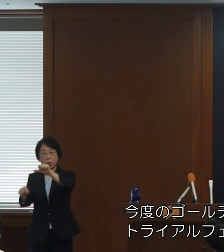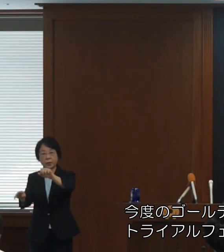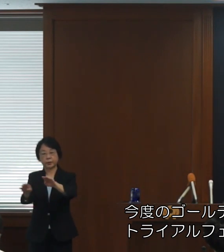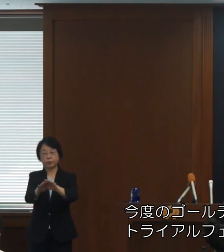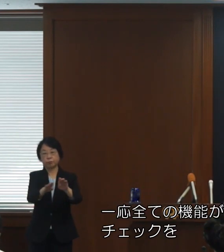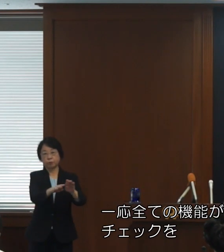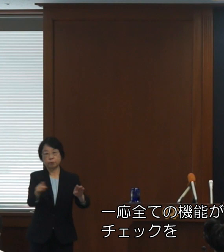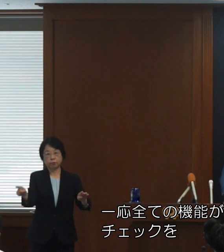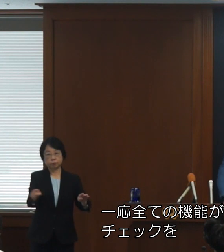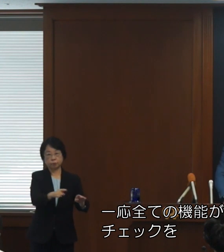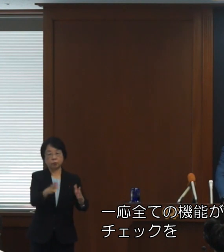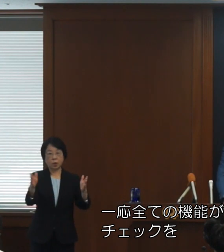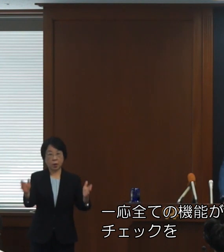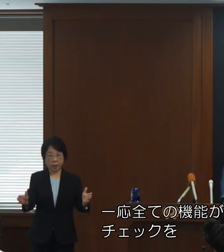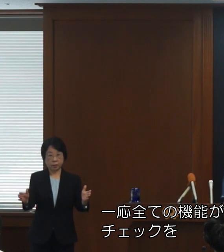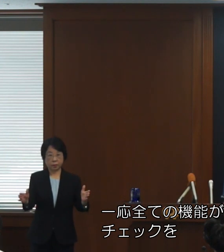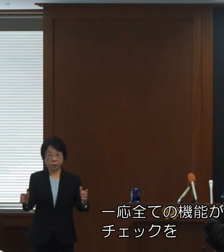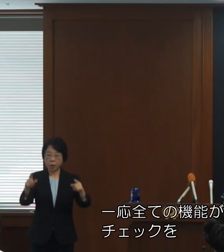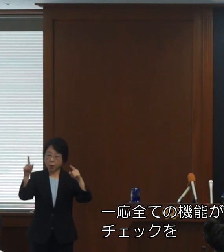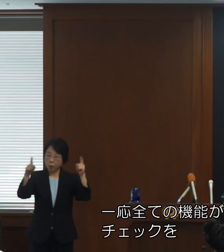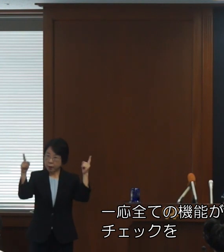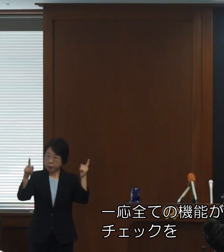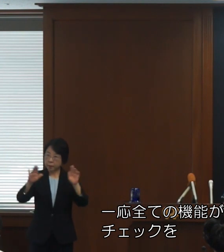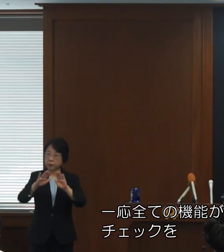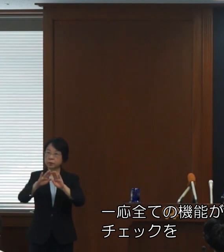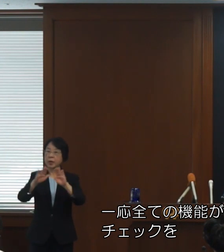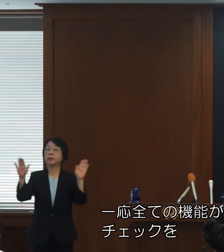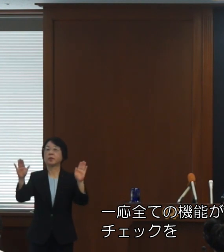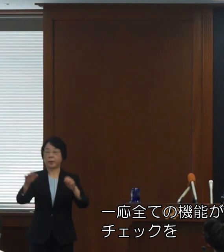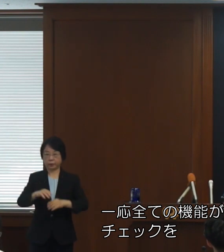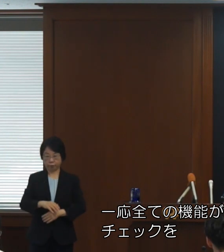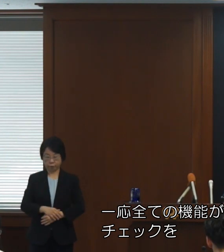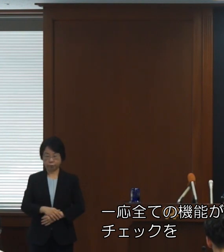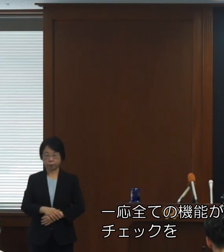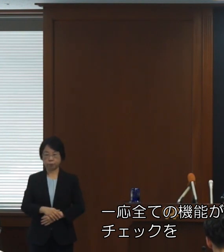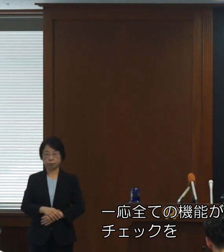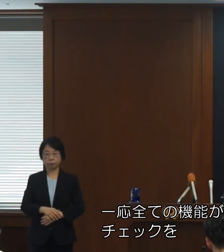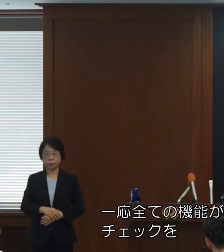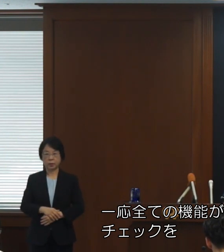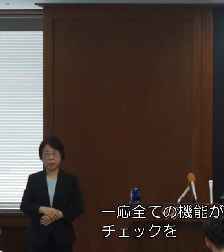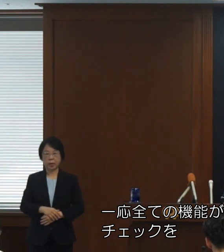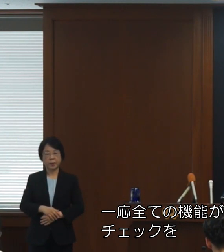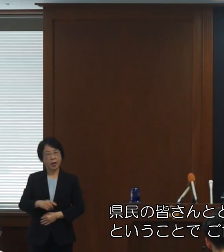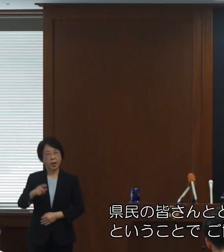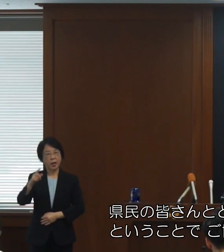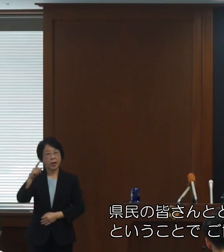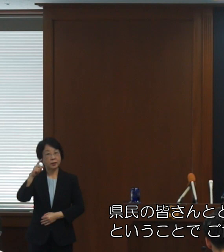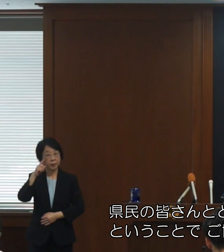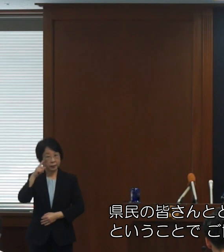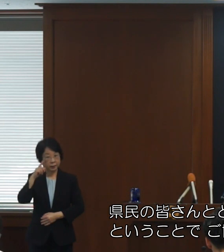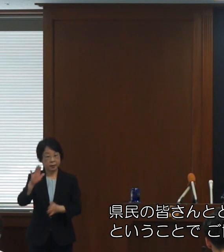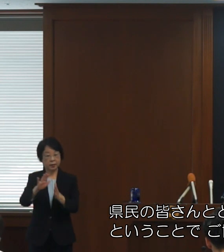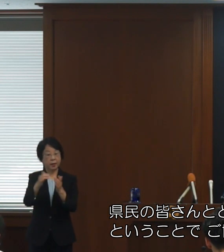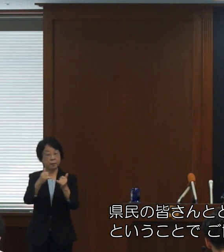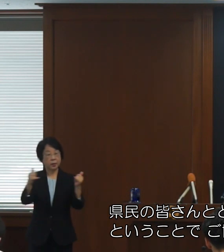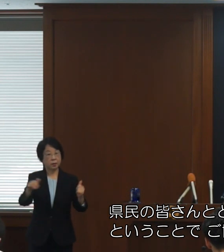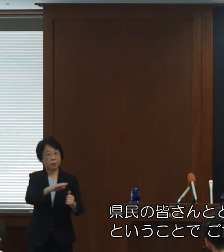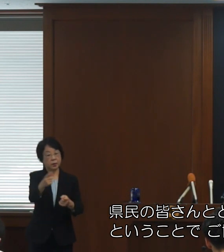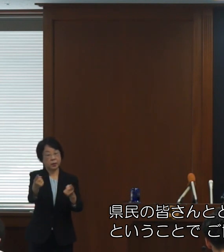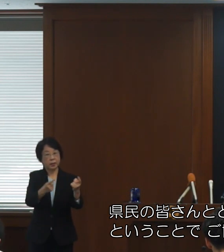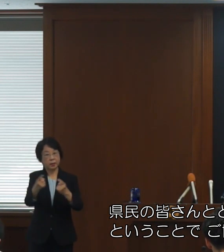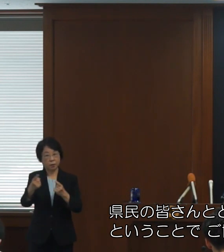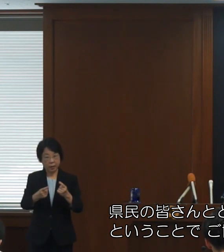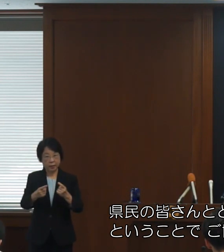フェスというものを開催して一応全ての機能がちゃんと大丈夫かどうかのチェックを県民の皆さんとともにやらせて